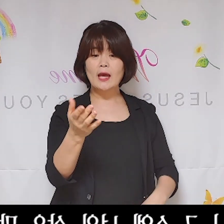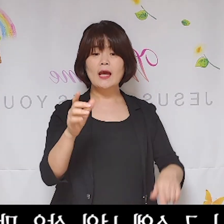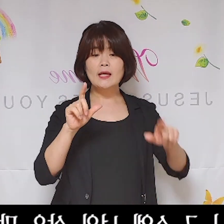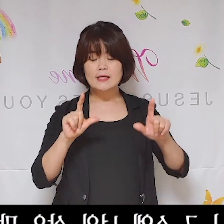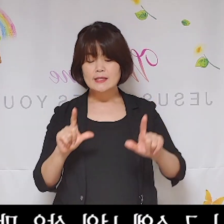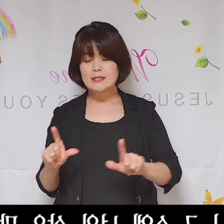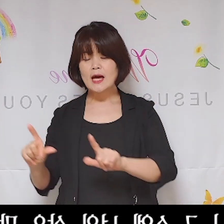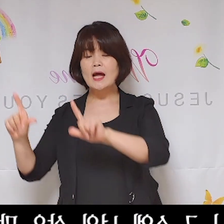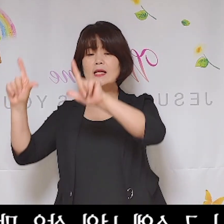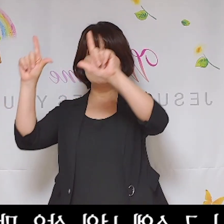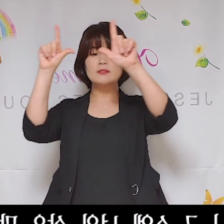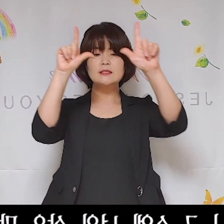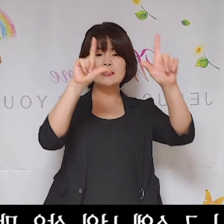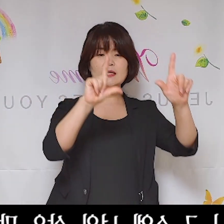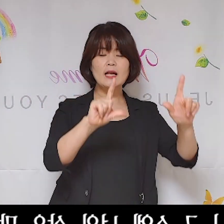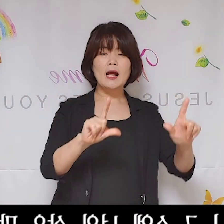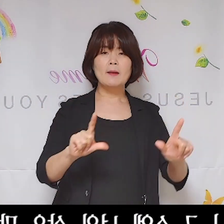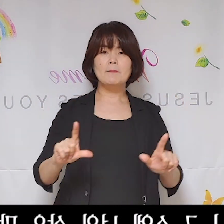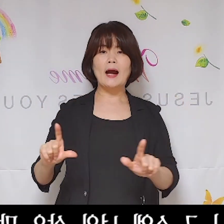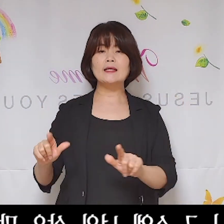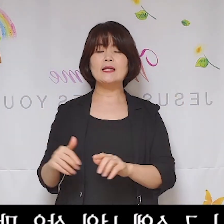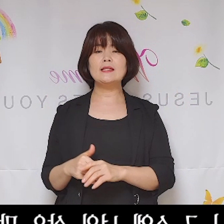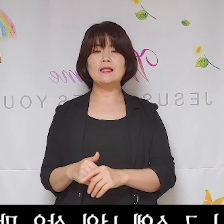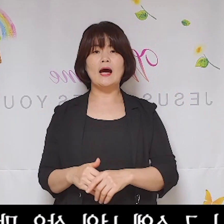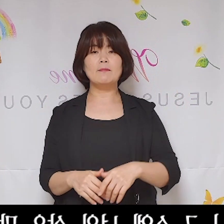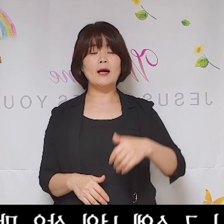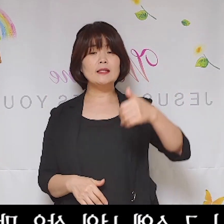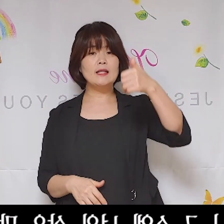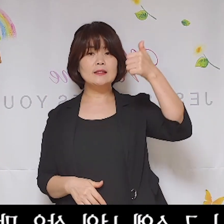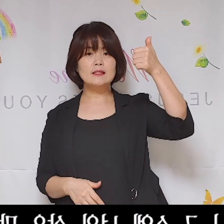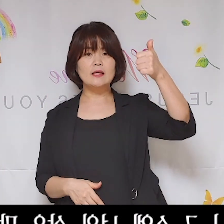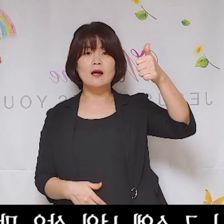너의 삶을 맡긴다. 맡긴다는